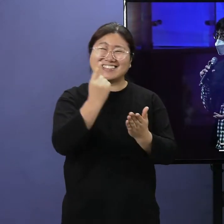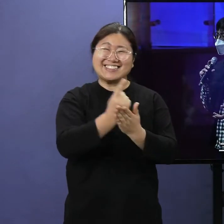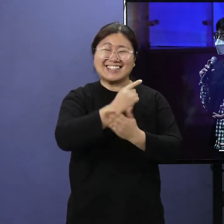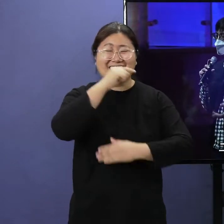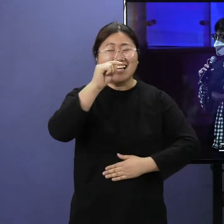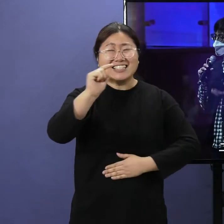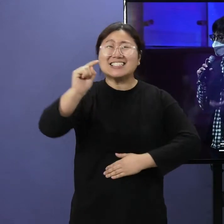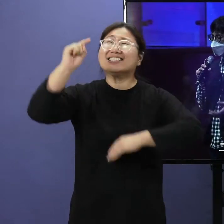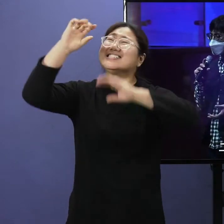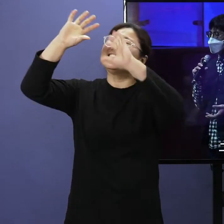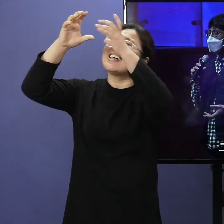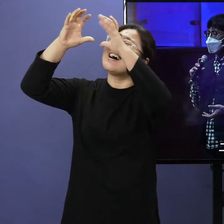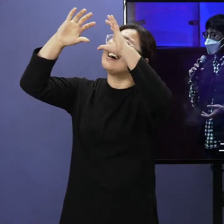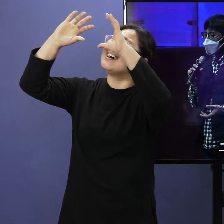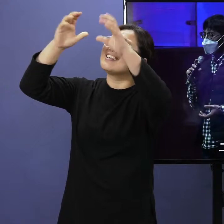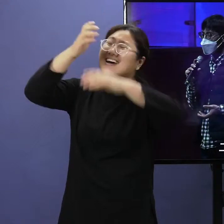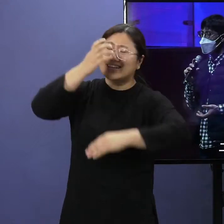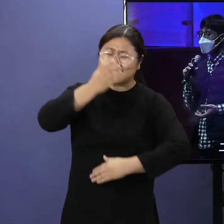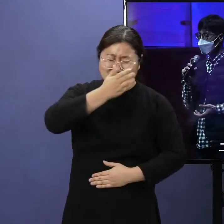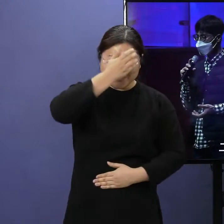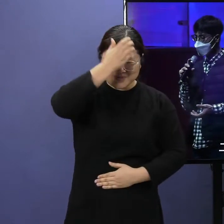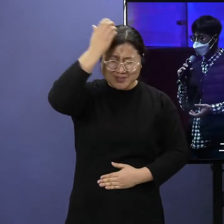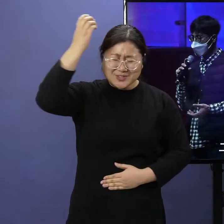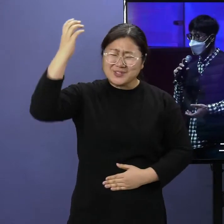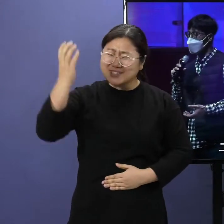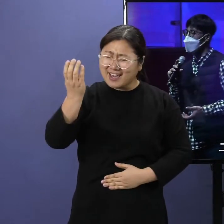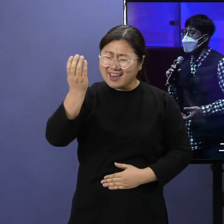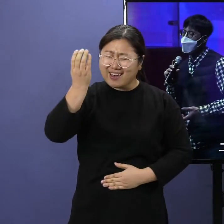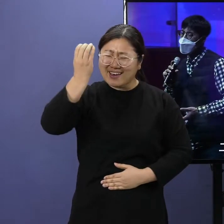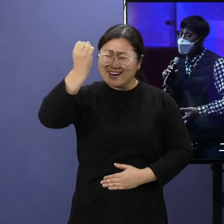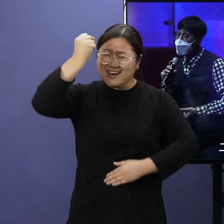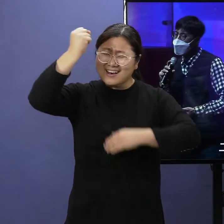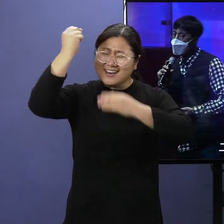찾아오셔서 그 나라 꿈꾸게